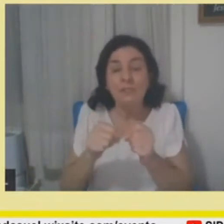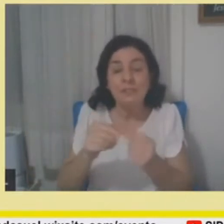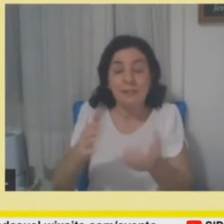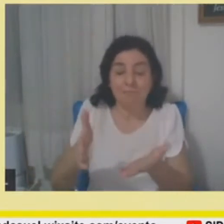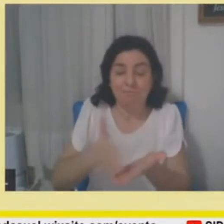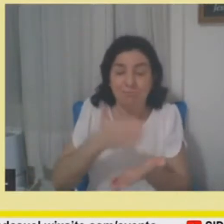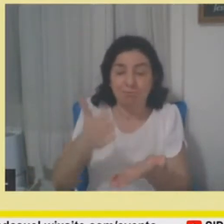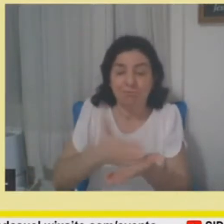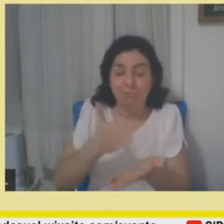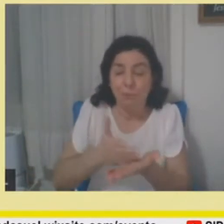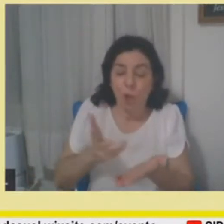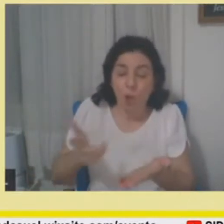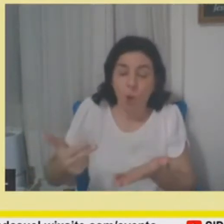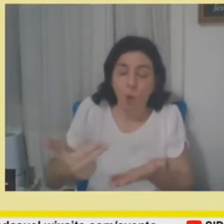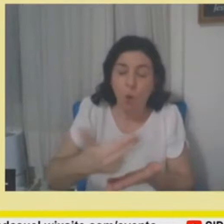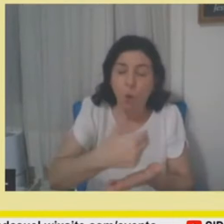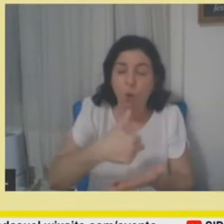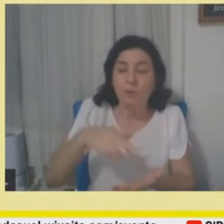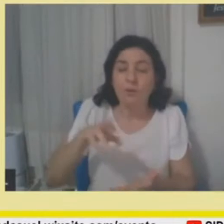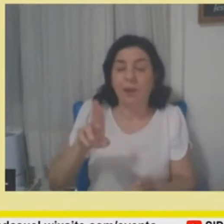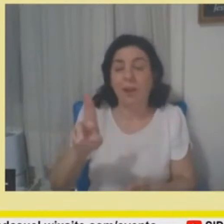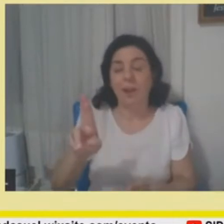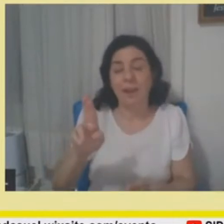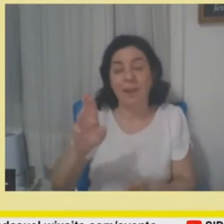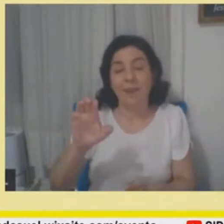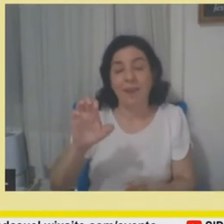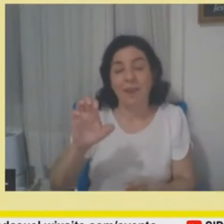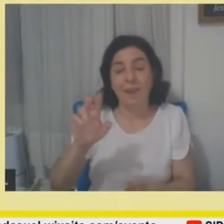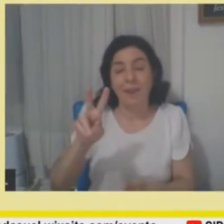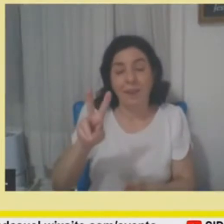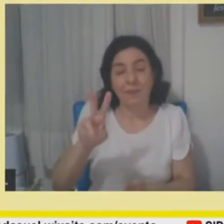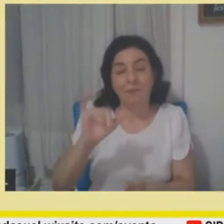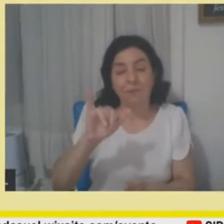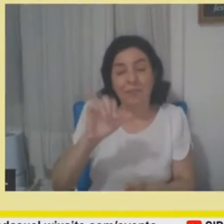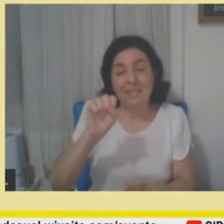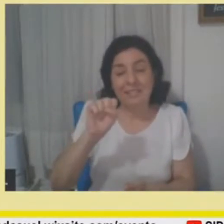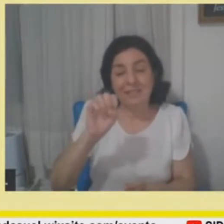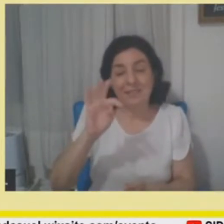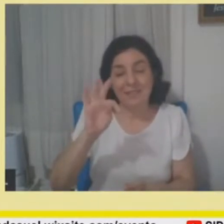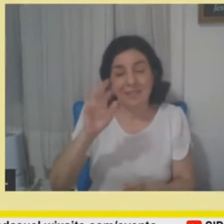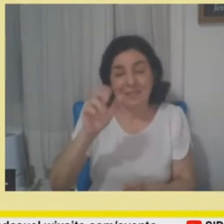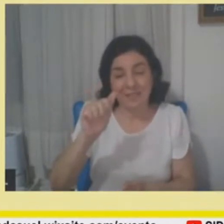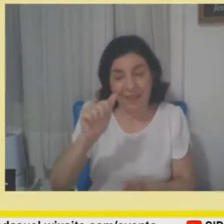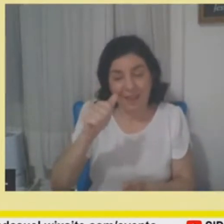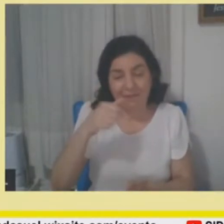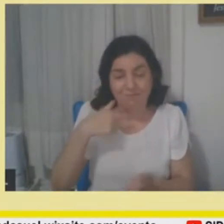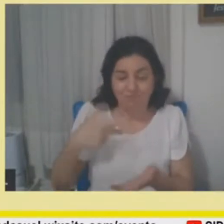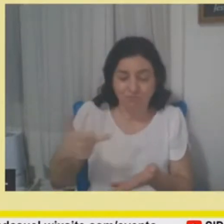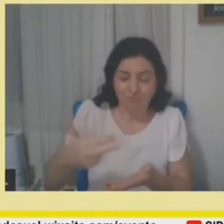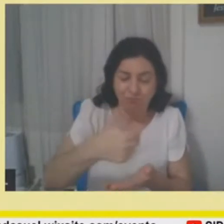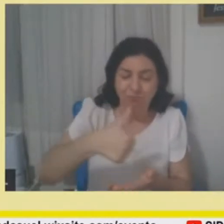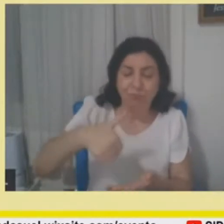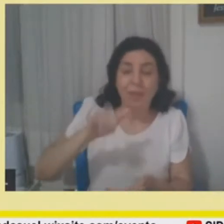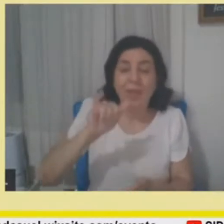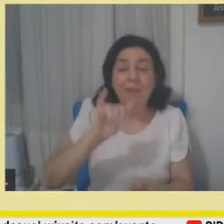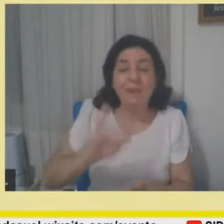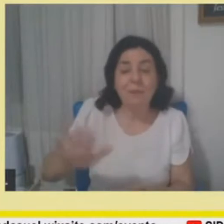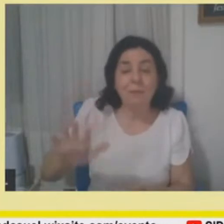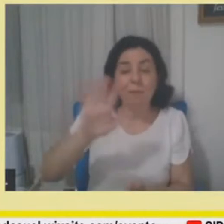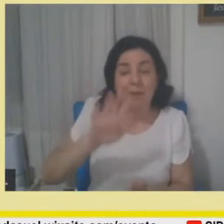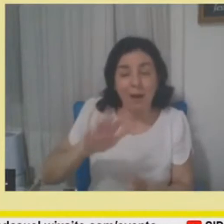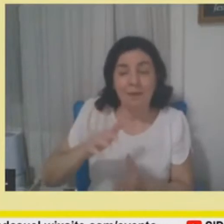fiquei pensando alguma forma. Então eu fiz uma atividade de recorte de